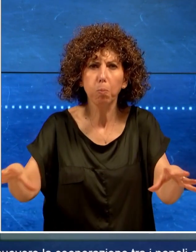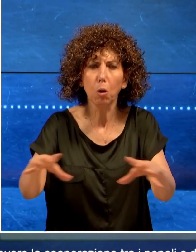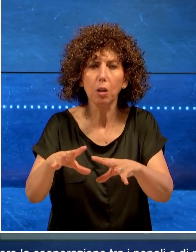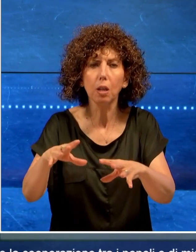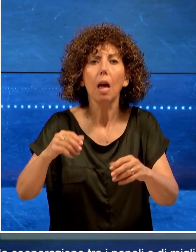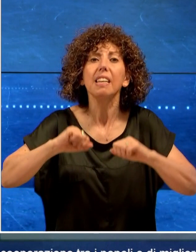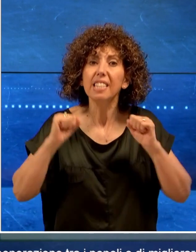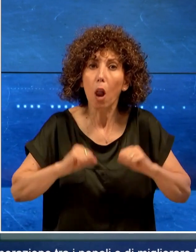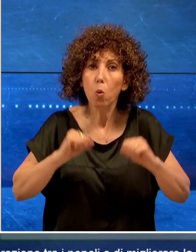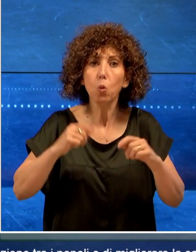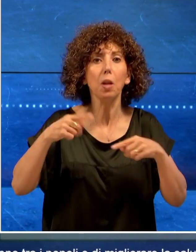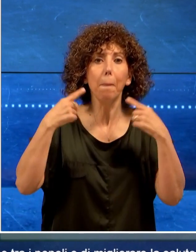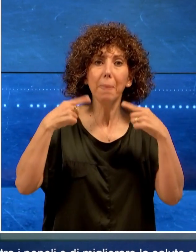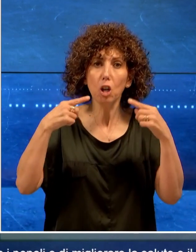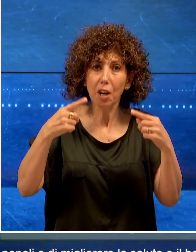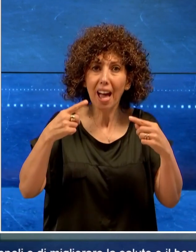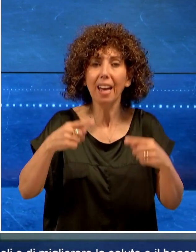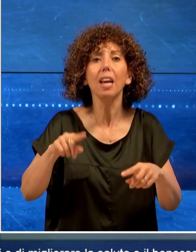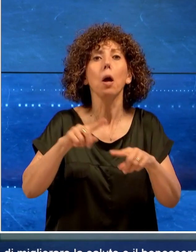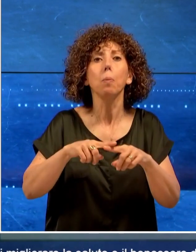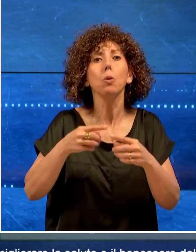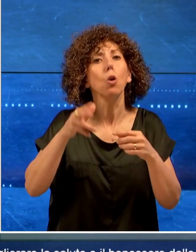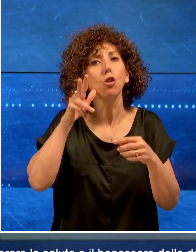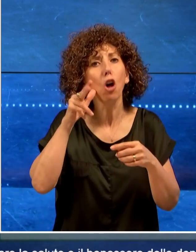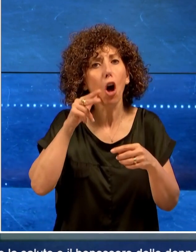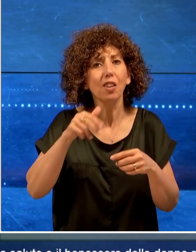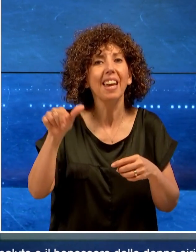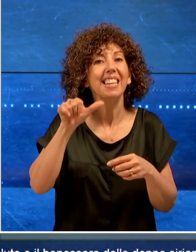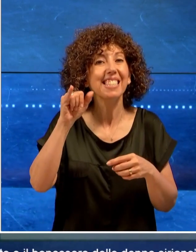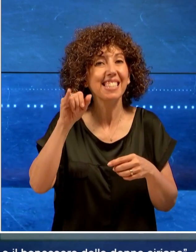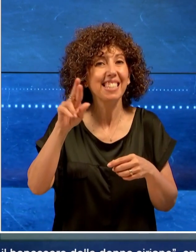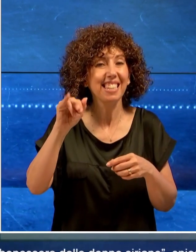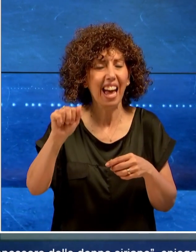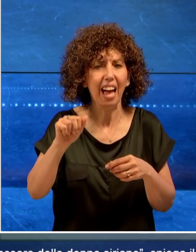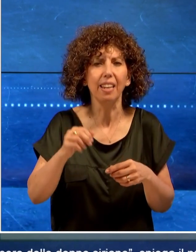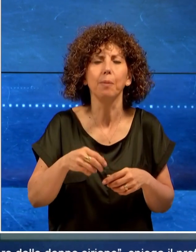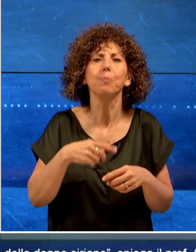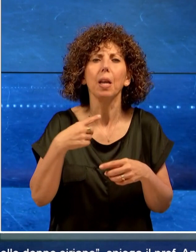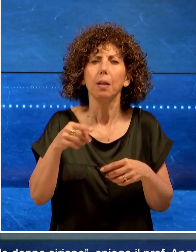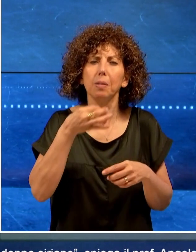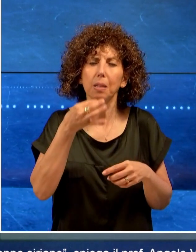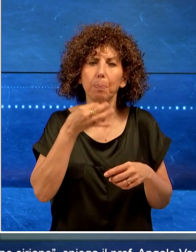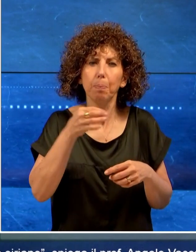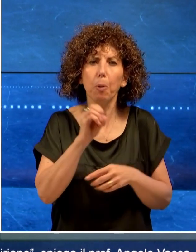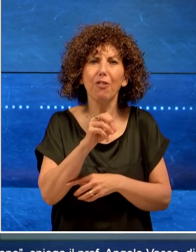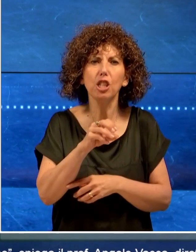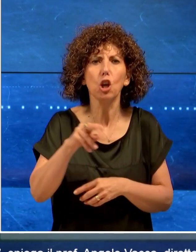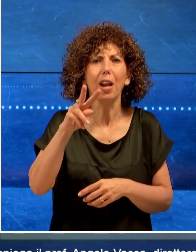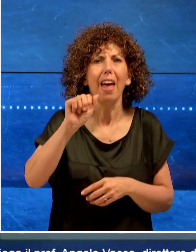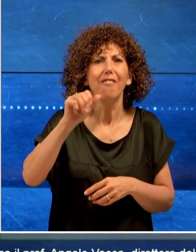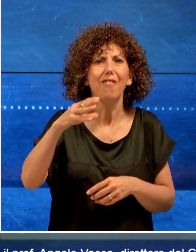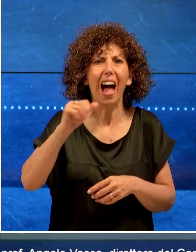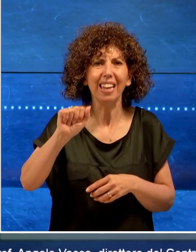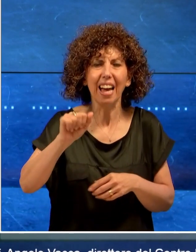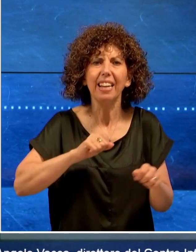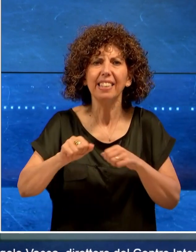salute e il benessere delle donne siriane spiega il professor Angelo Vacca direttore del